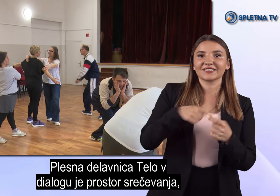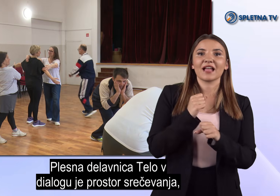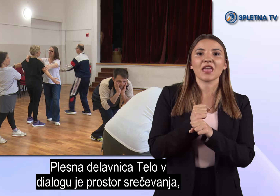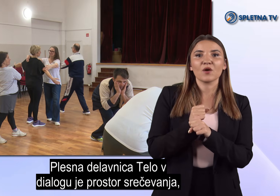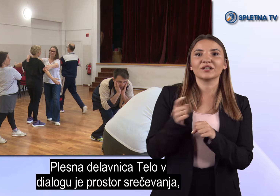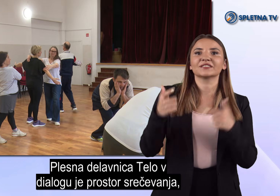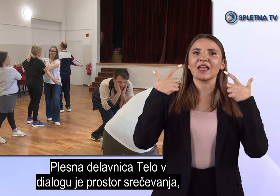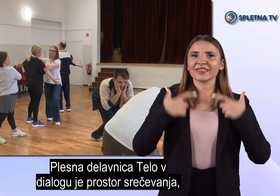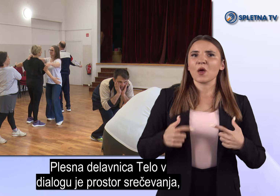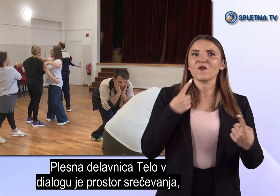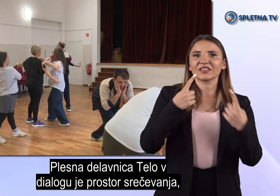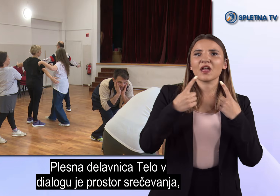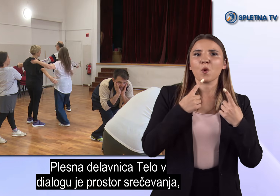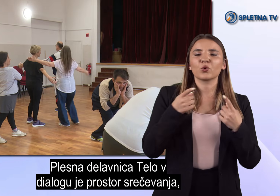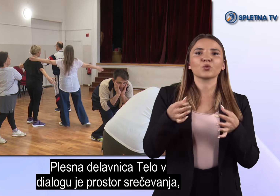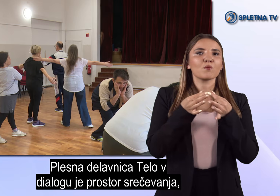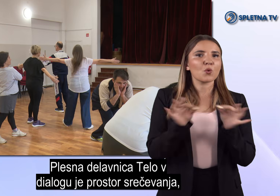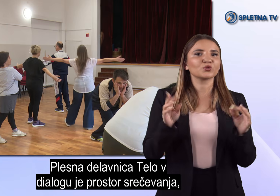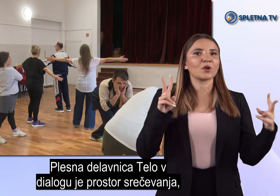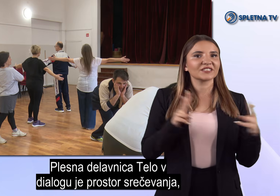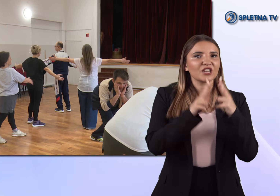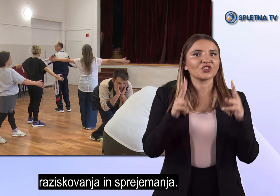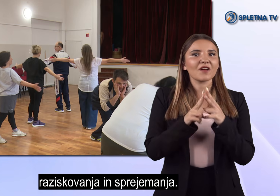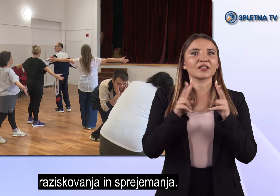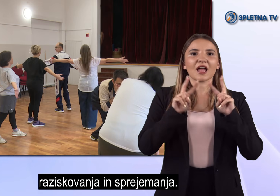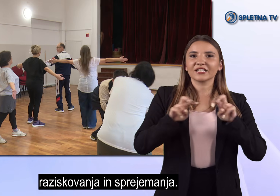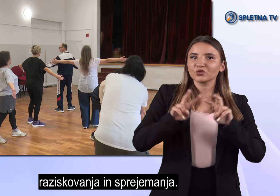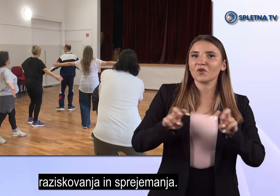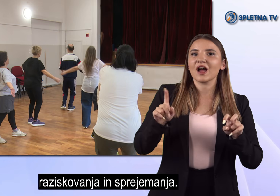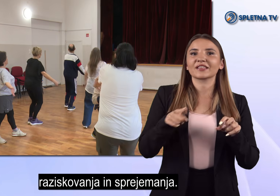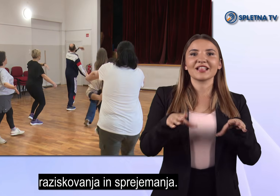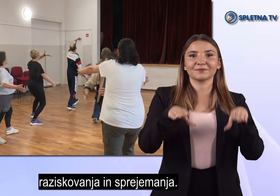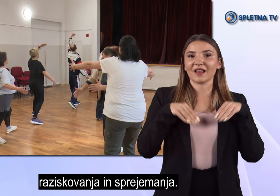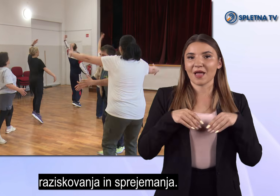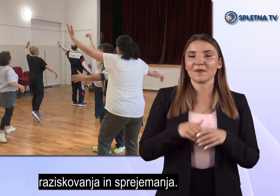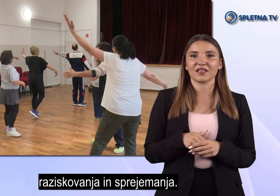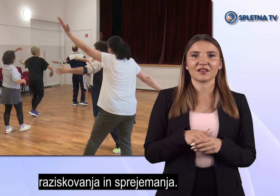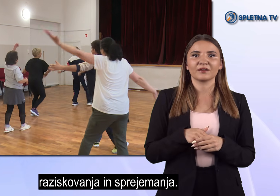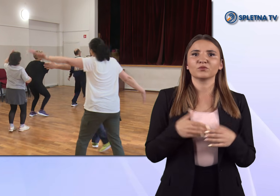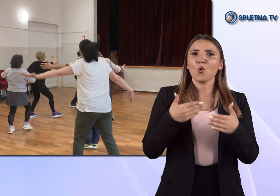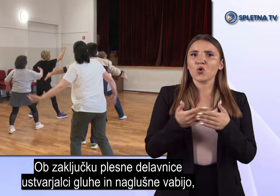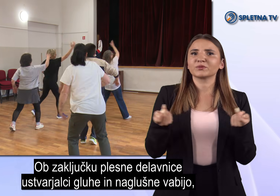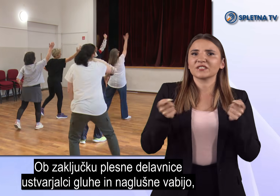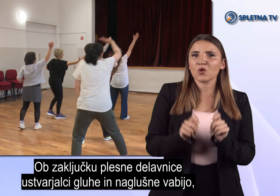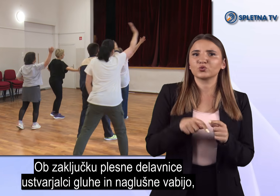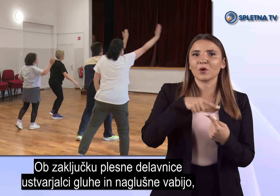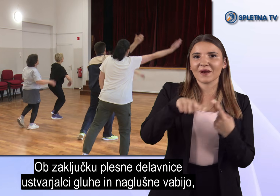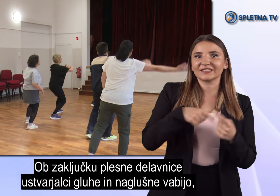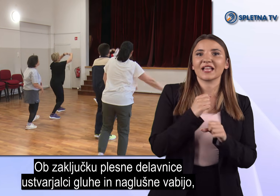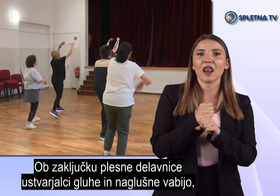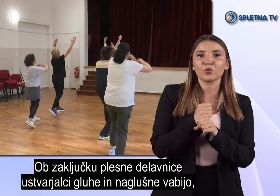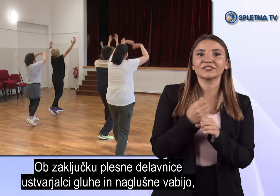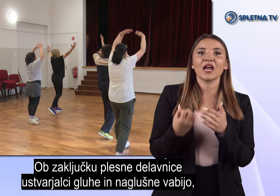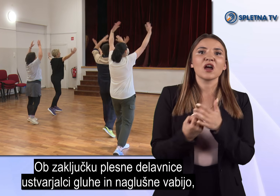Plesna delavnica Telo v dialogu je prostor srečevanja, raziskovanja in sprejemanja. Ob zaključku plesne